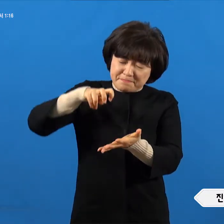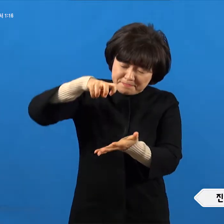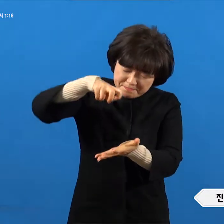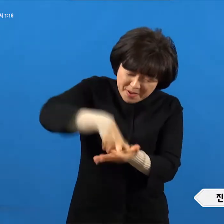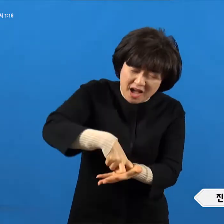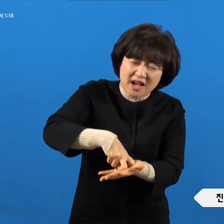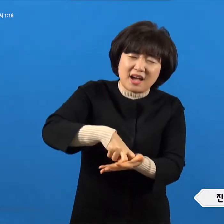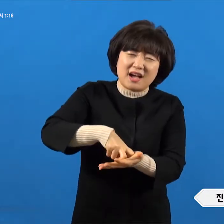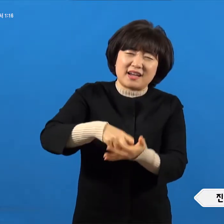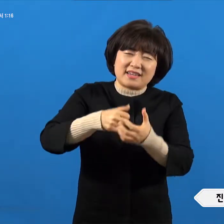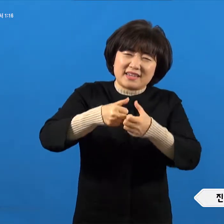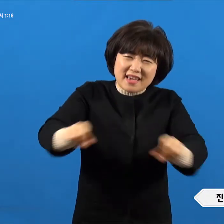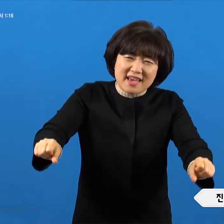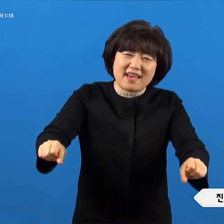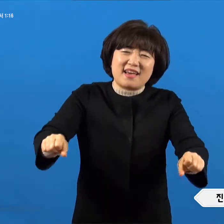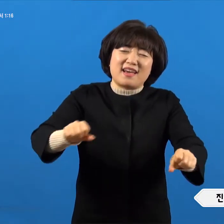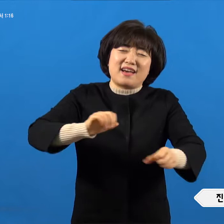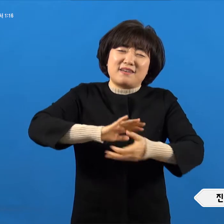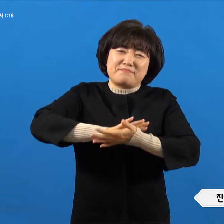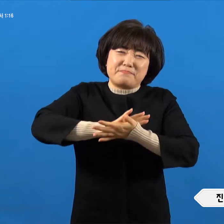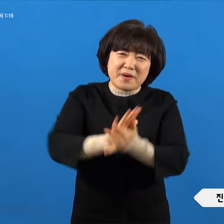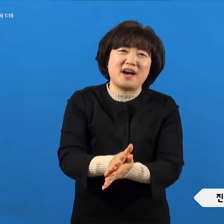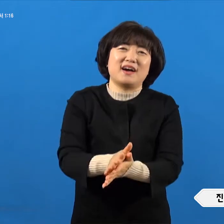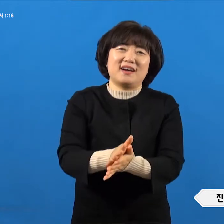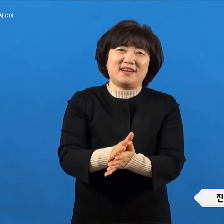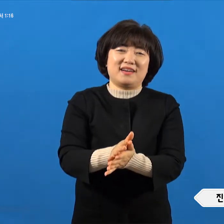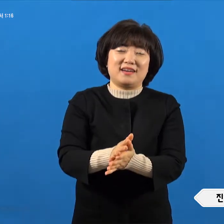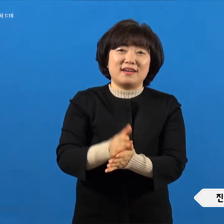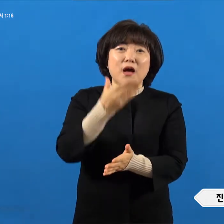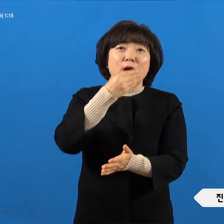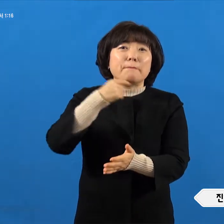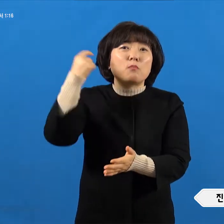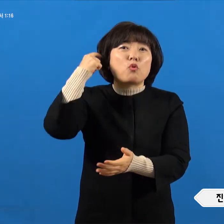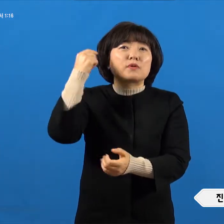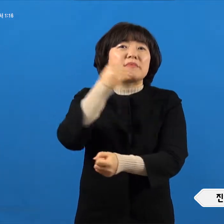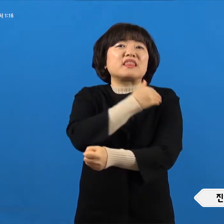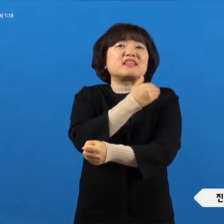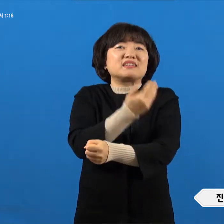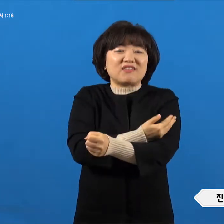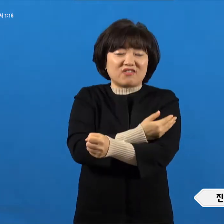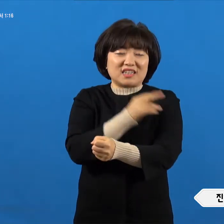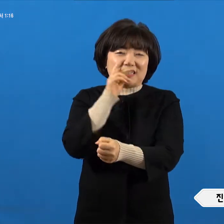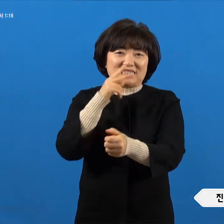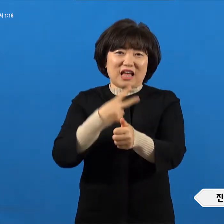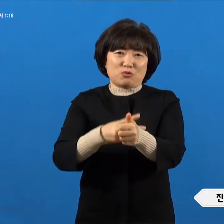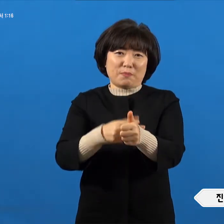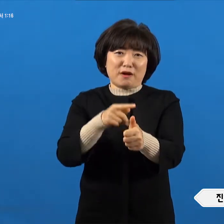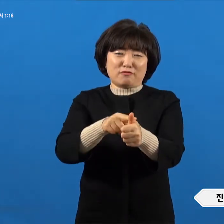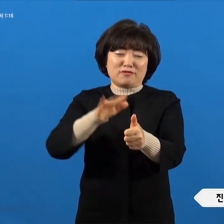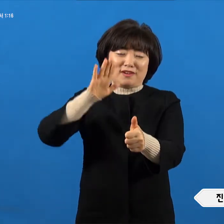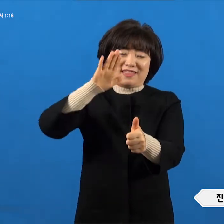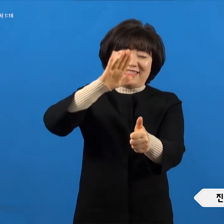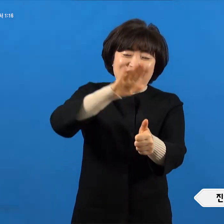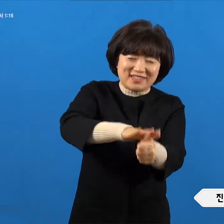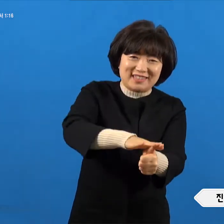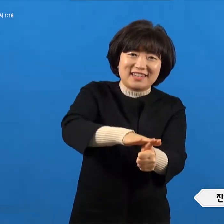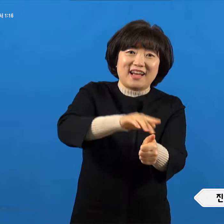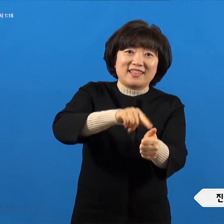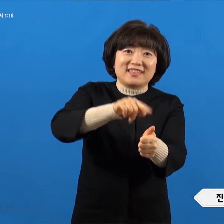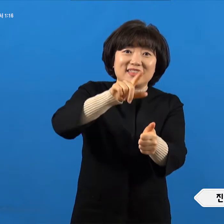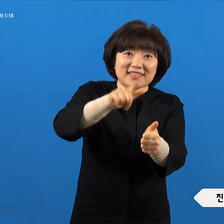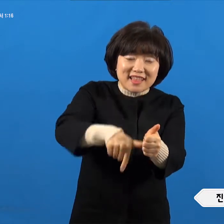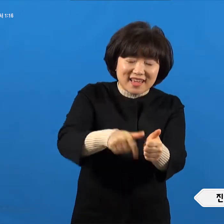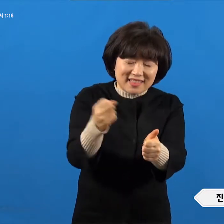엎드려집니다. 깨어집니다. 부서집니다. 복음의 능력이 그를 터치하기 시작하고 그가 다시 일어섰을 때는